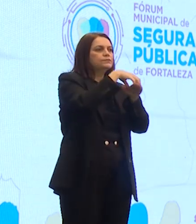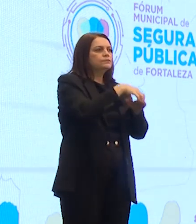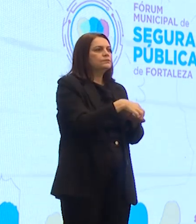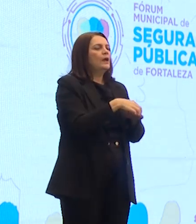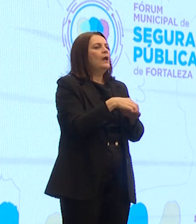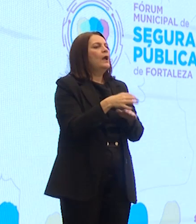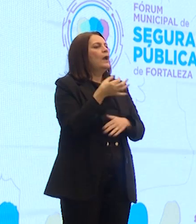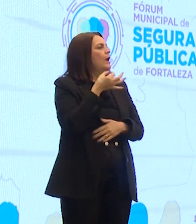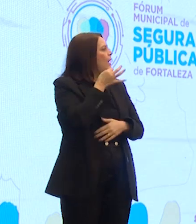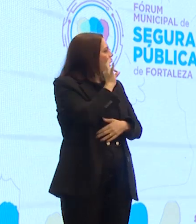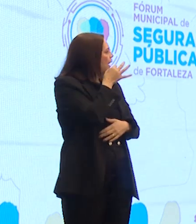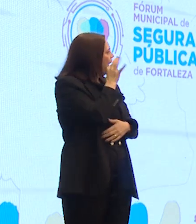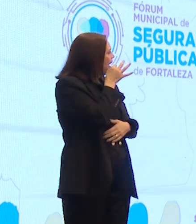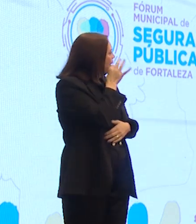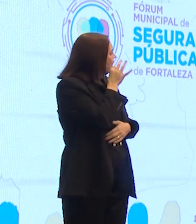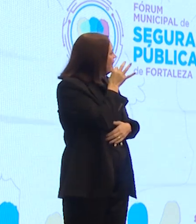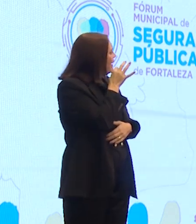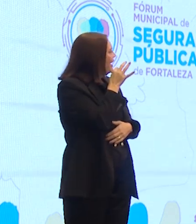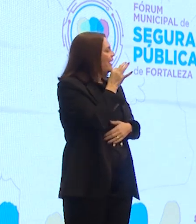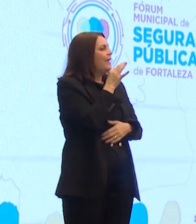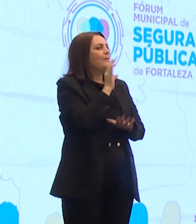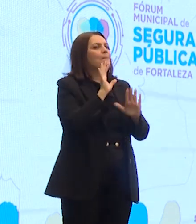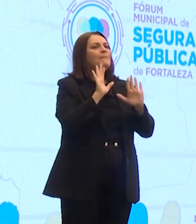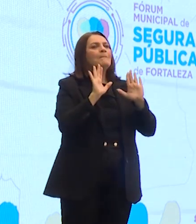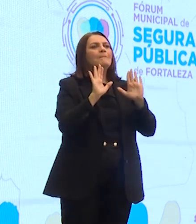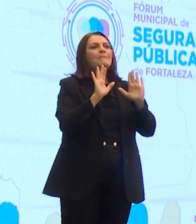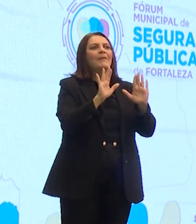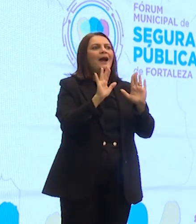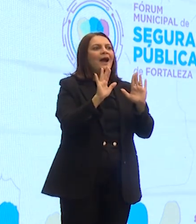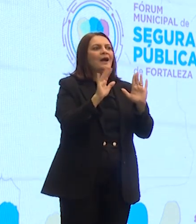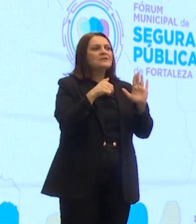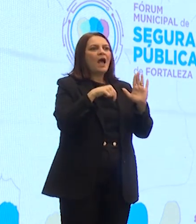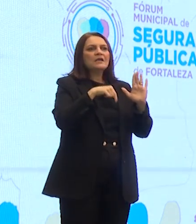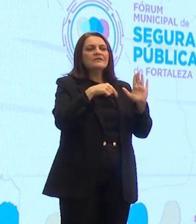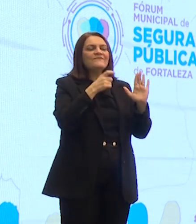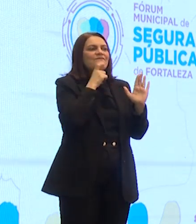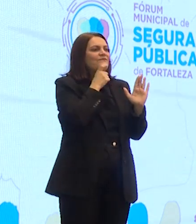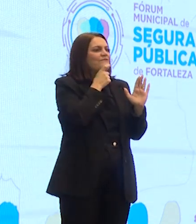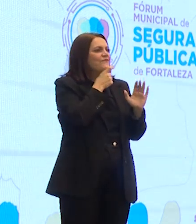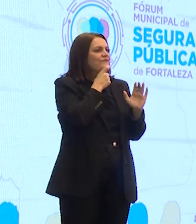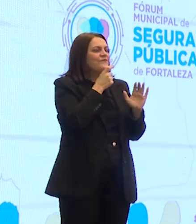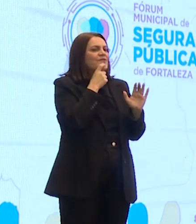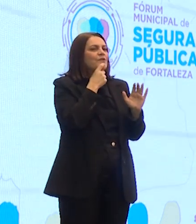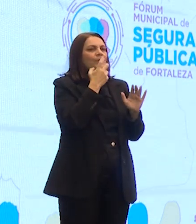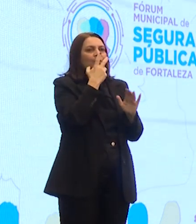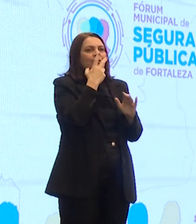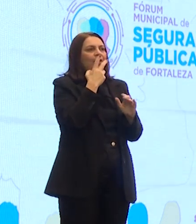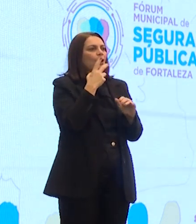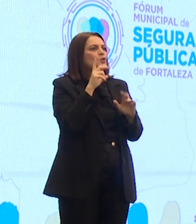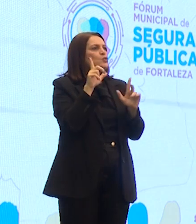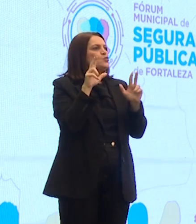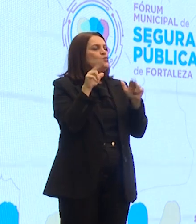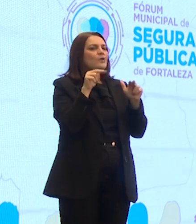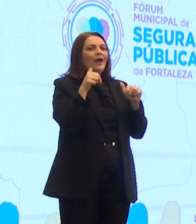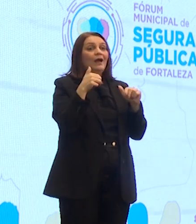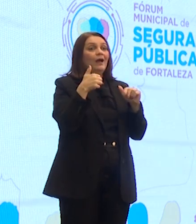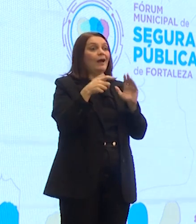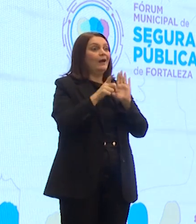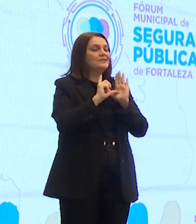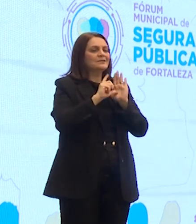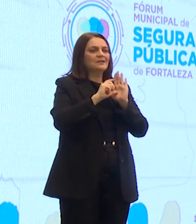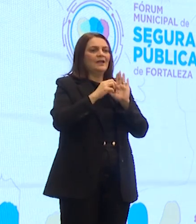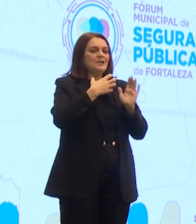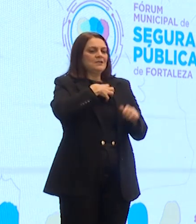desci em Tianguá e digo, meu Deus, me trouxeram foi para a Suécia. Porque eu nunca tinha sentido 10, 12 graus na vida e senti aqui no